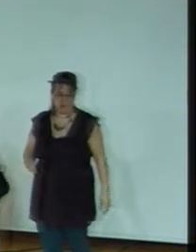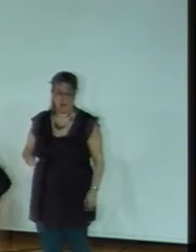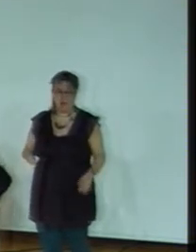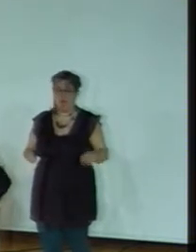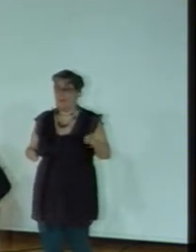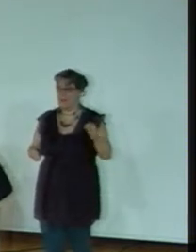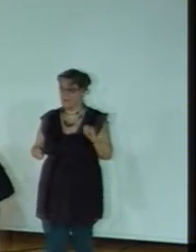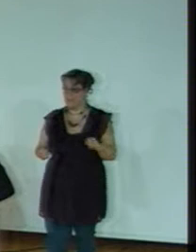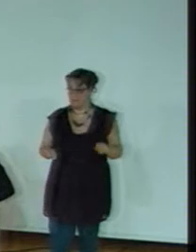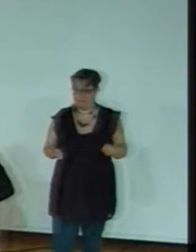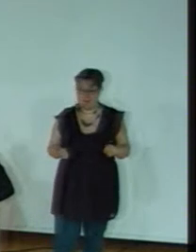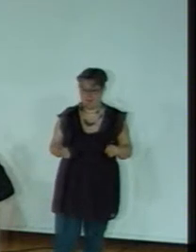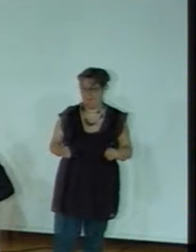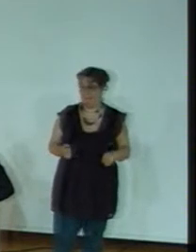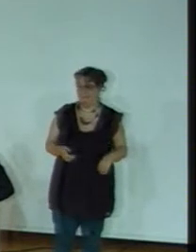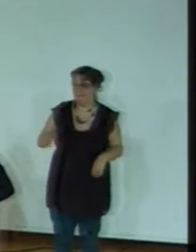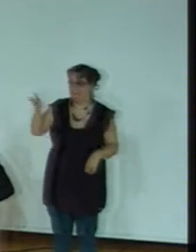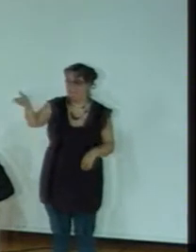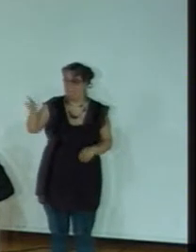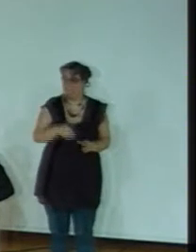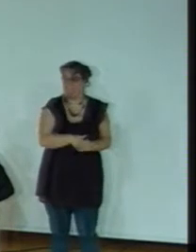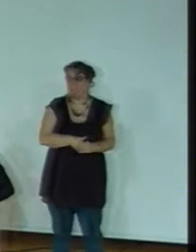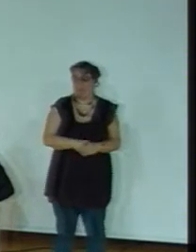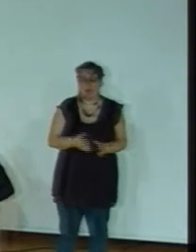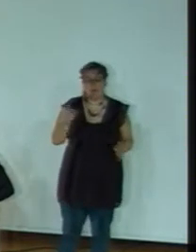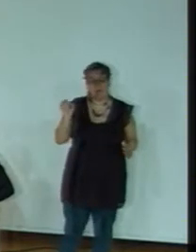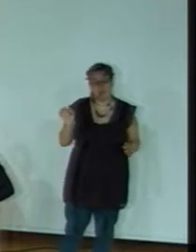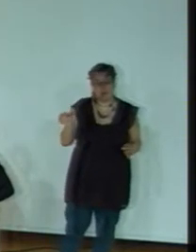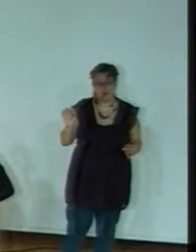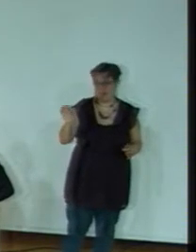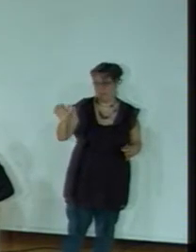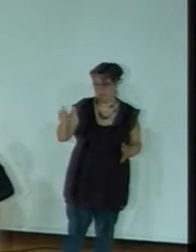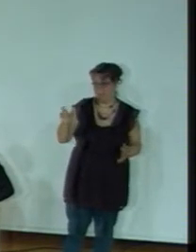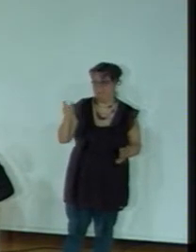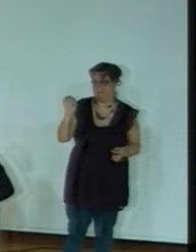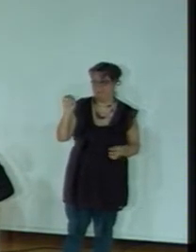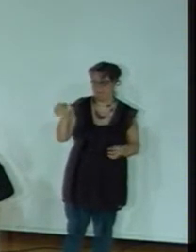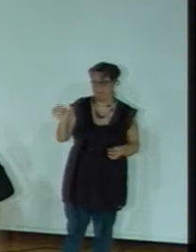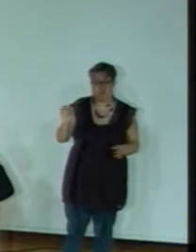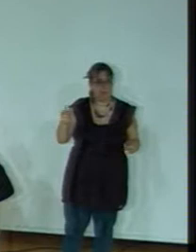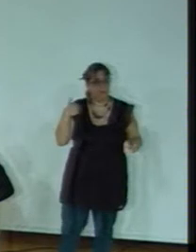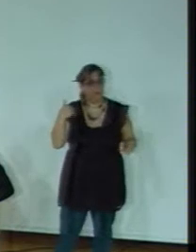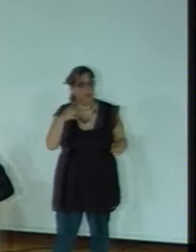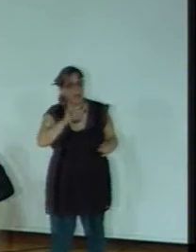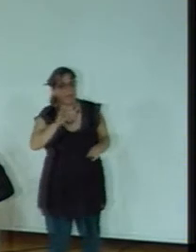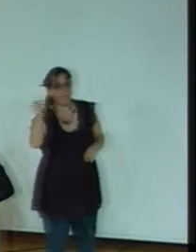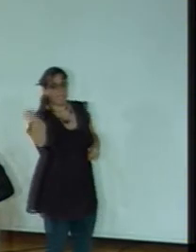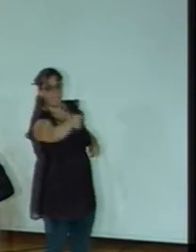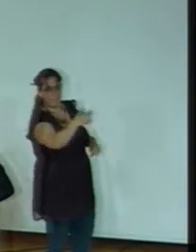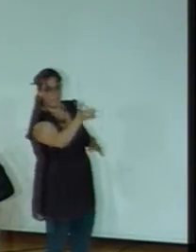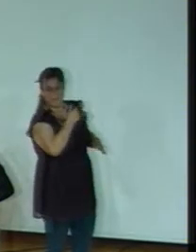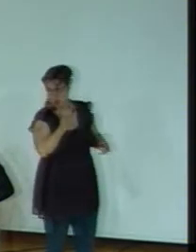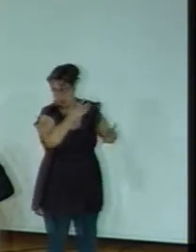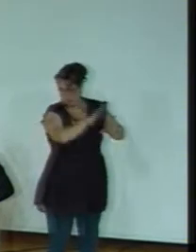Écoutez, sans vouloir jouer la bonne citoyenne obéissante, j'aimerais relayer ce qu'a dit la dame au bout de ma rangée.